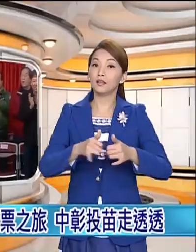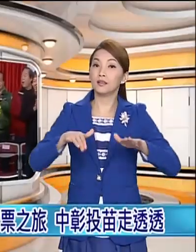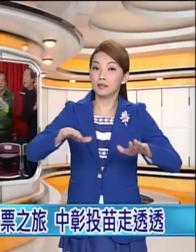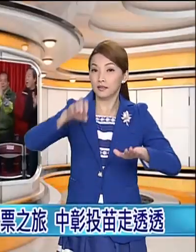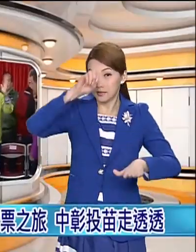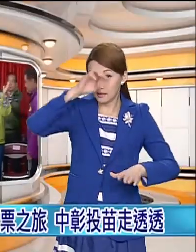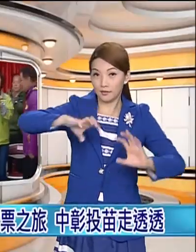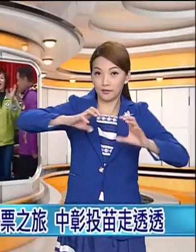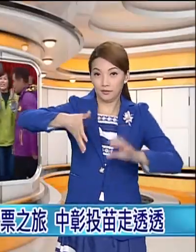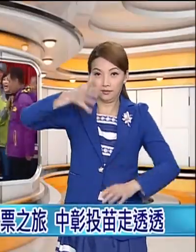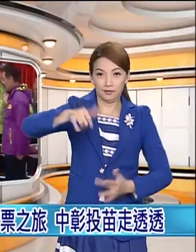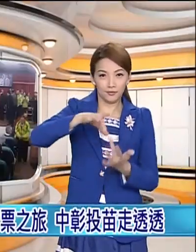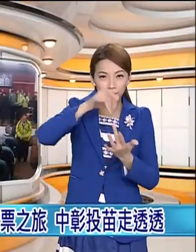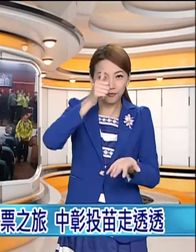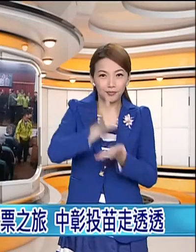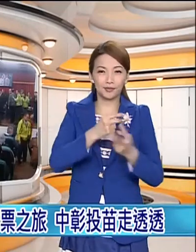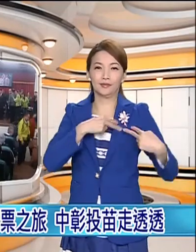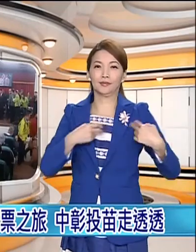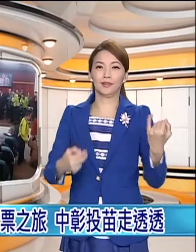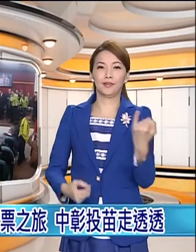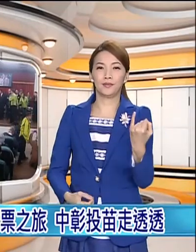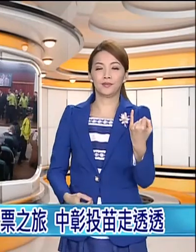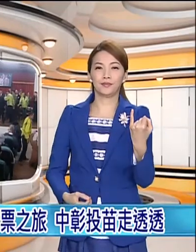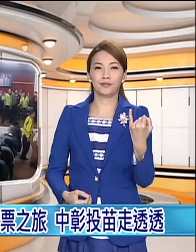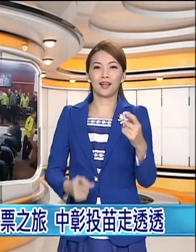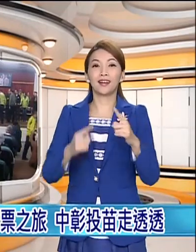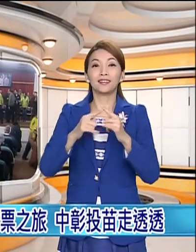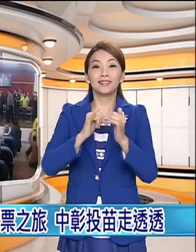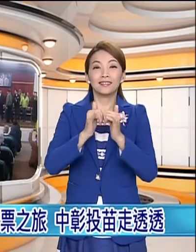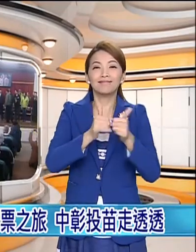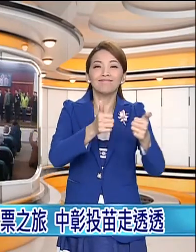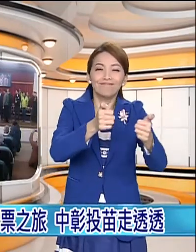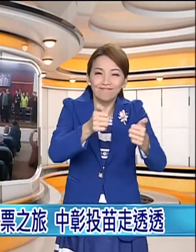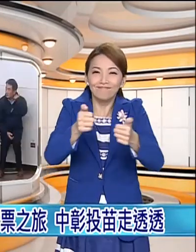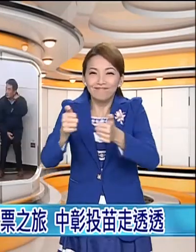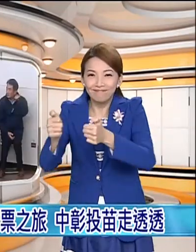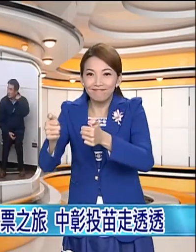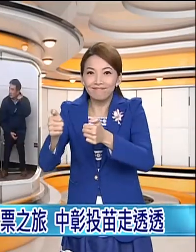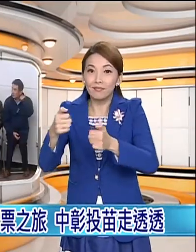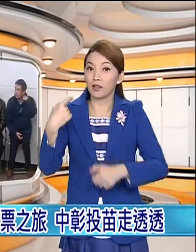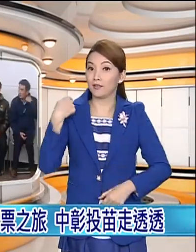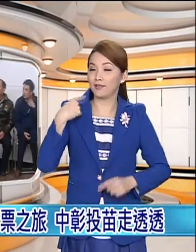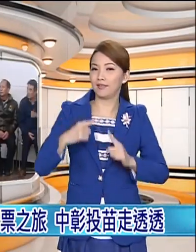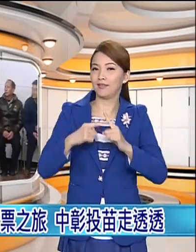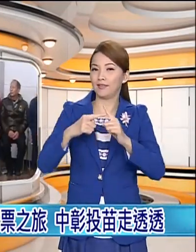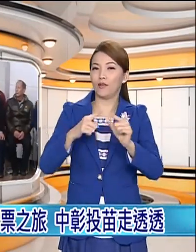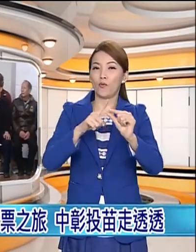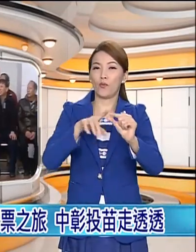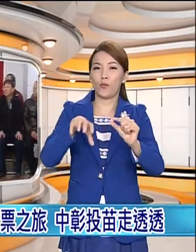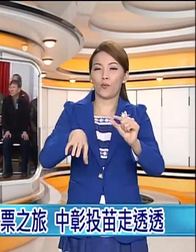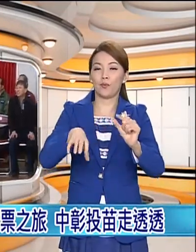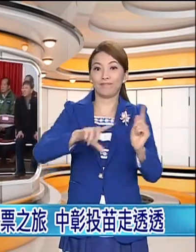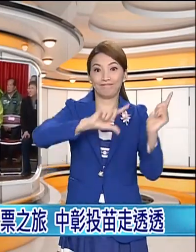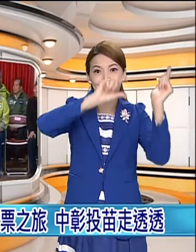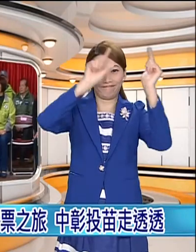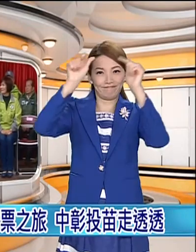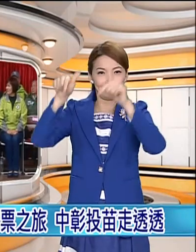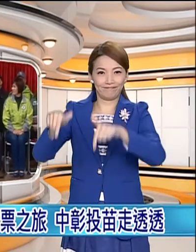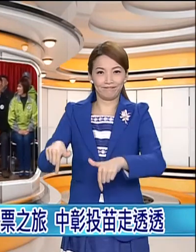民进党总统当选人蔡英文的卸票之旅，昨天是来到了中部，一天